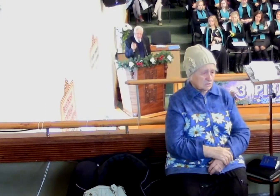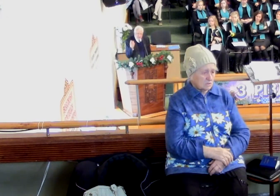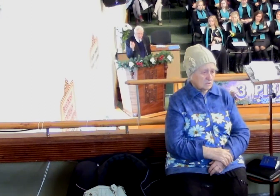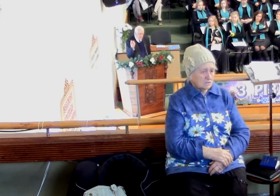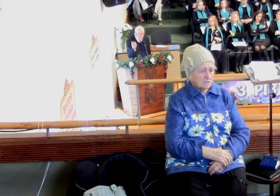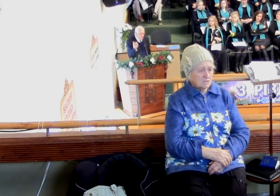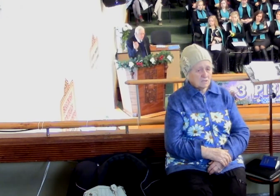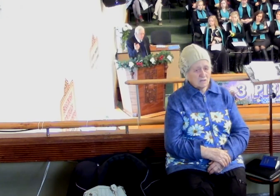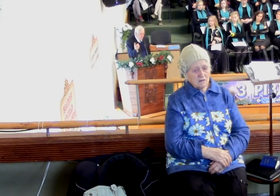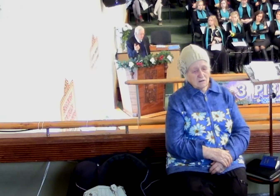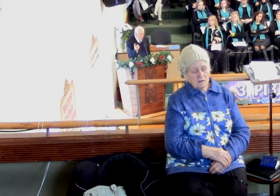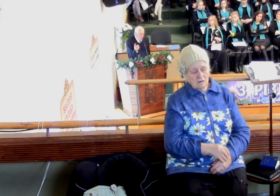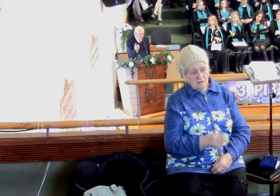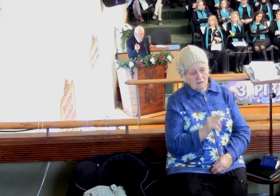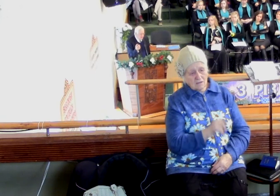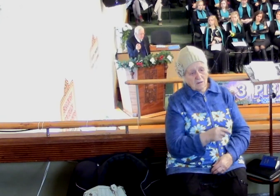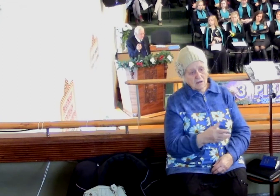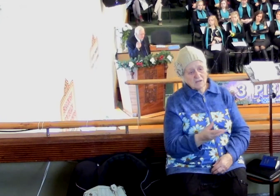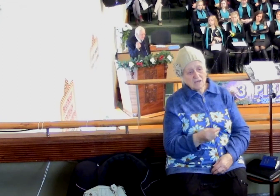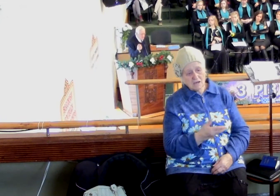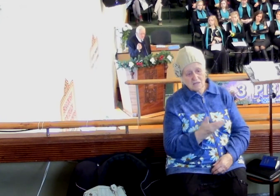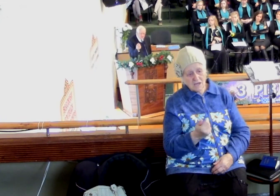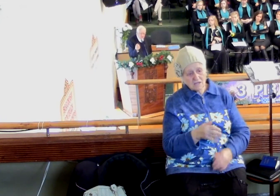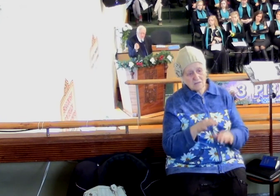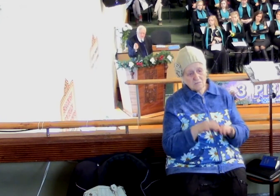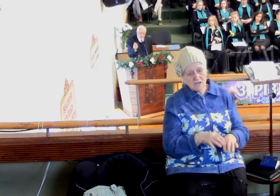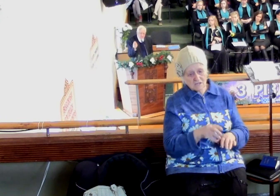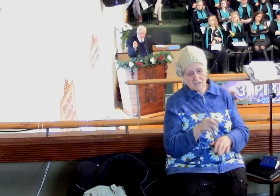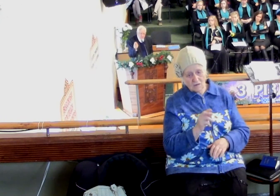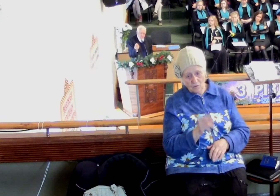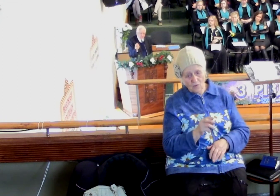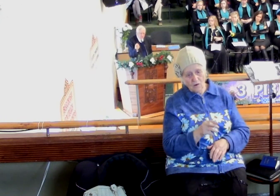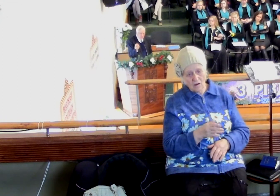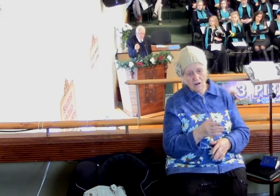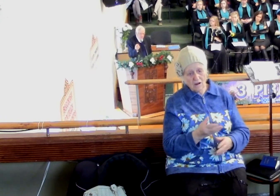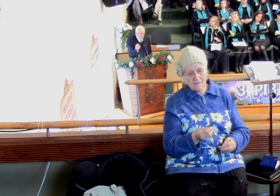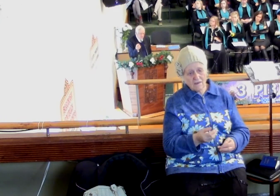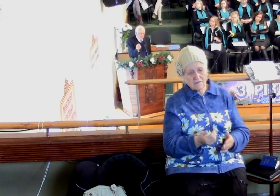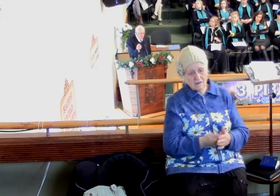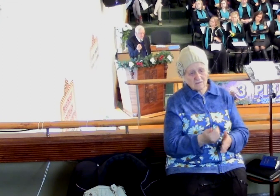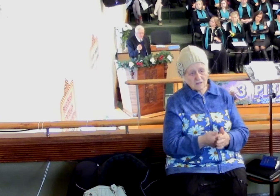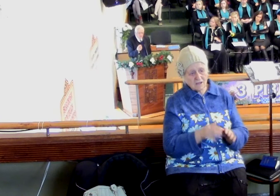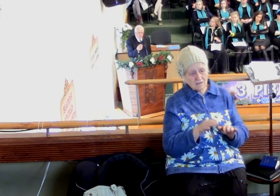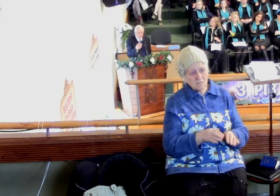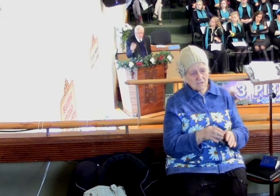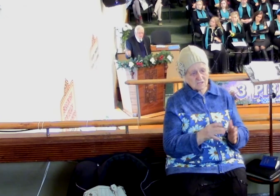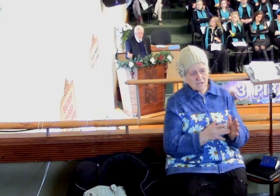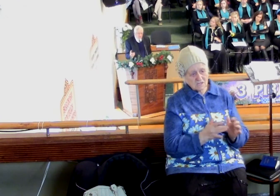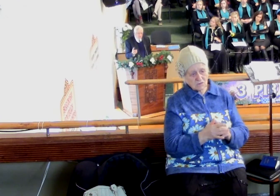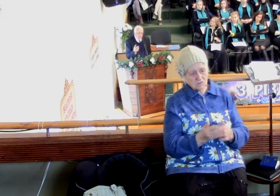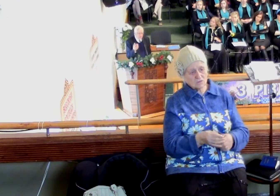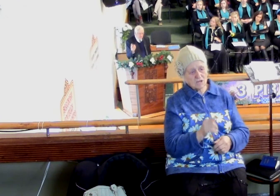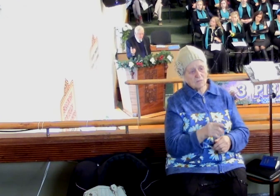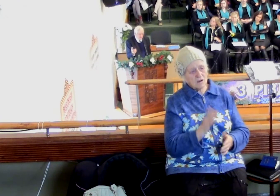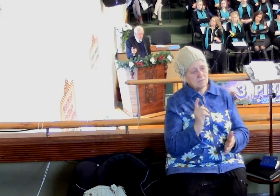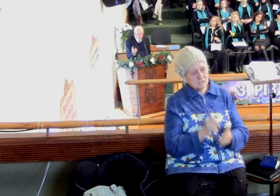где мы не дали место Богу, там, где достаточно, нету места Христу, друзья, там идет умоление, там